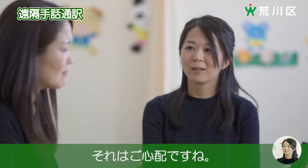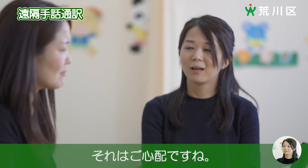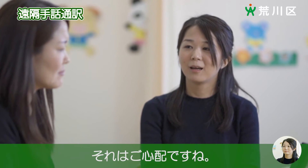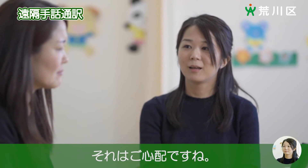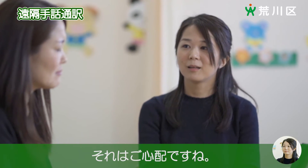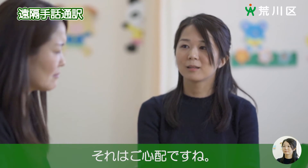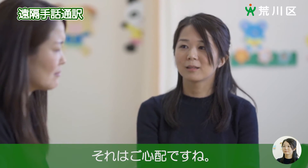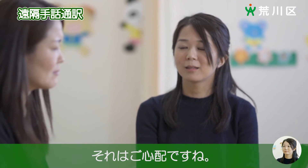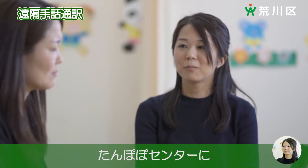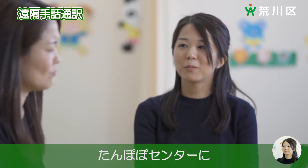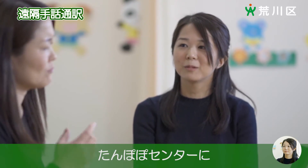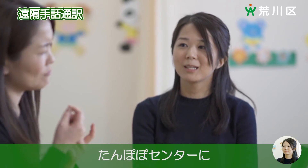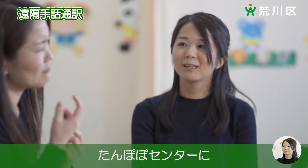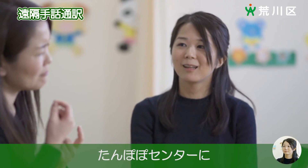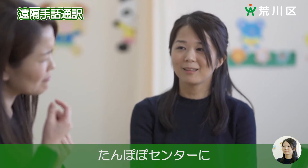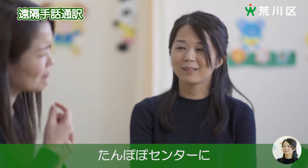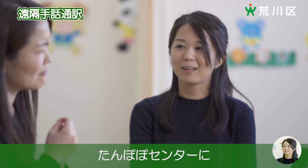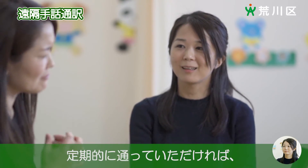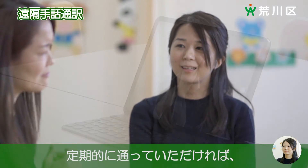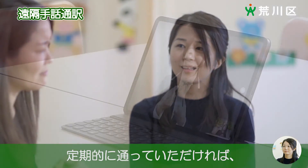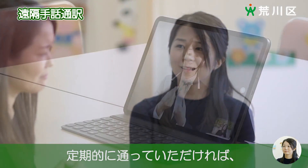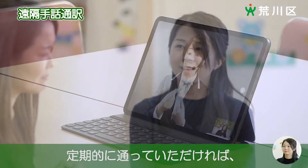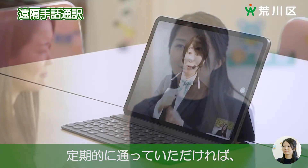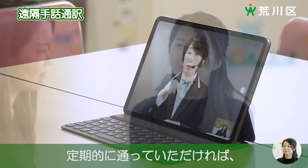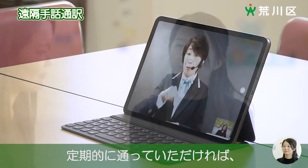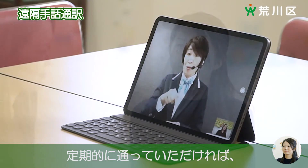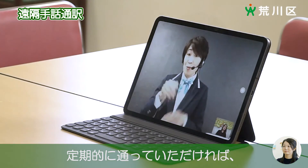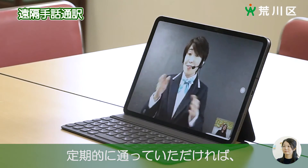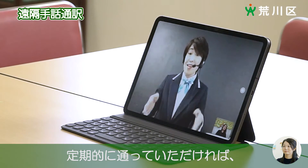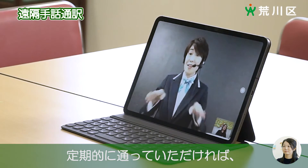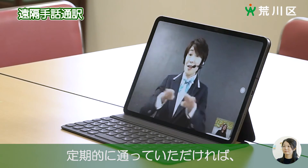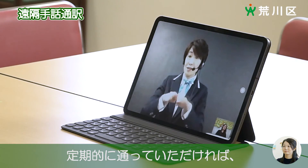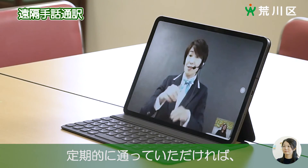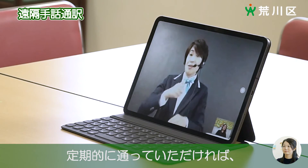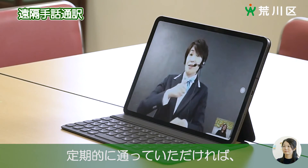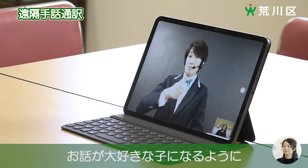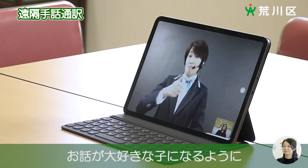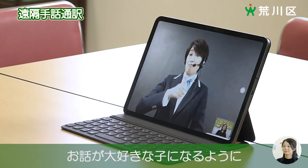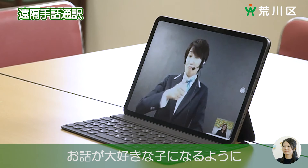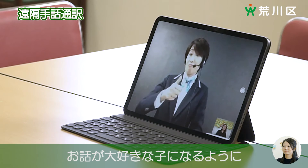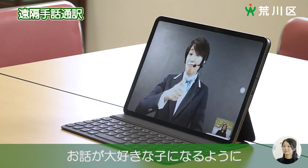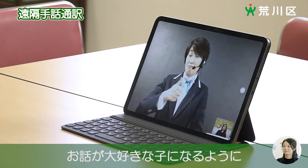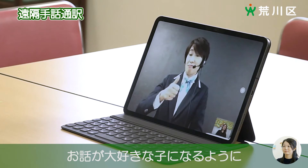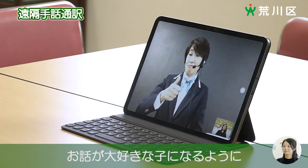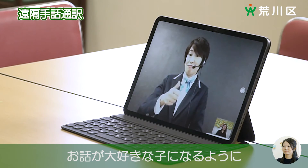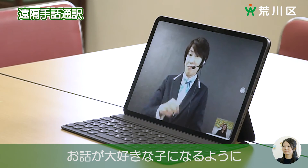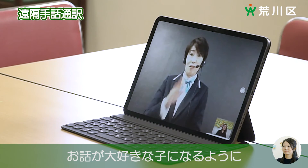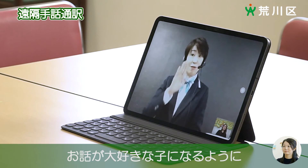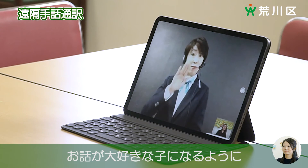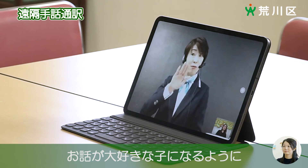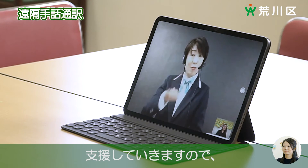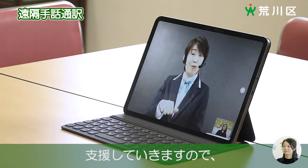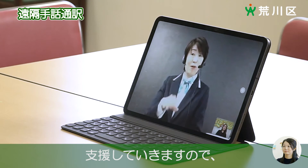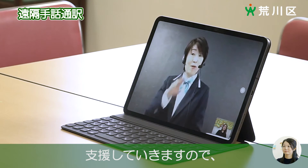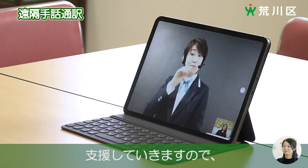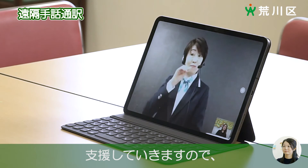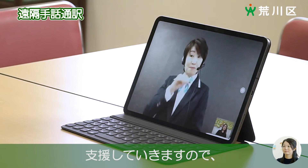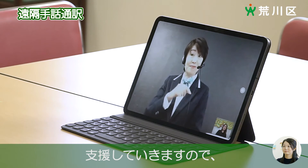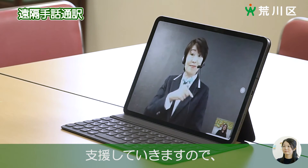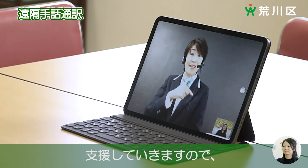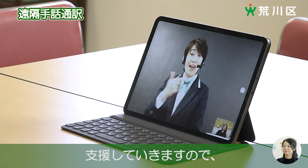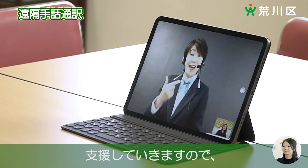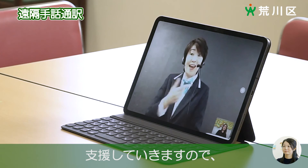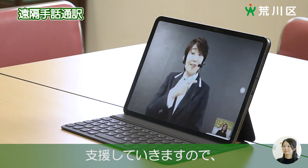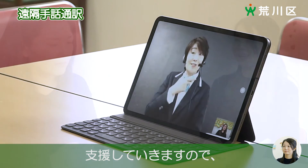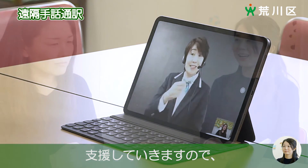ね。タンポポセンターに定期的に通っていただければ、お話が大好きな子になるように支援していき